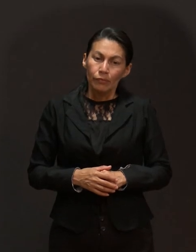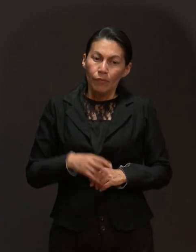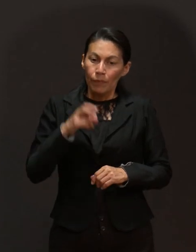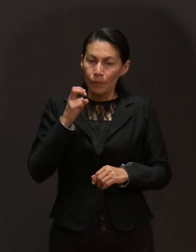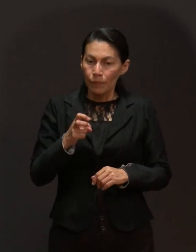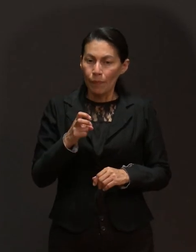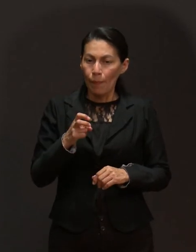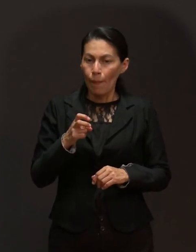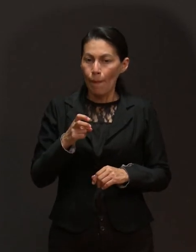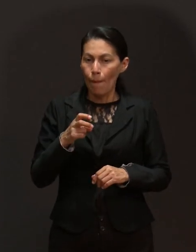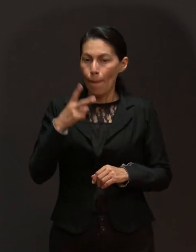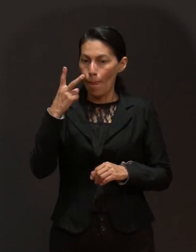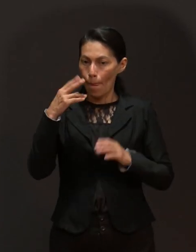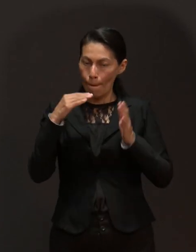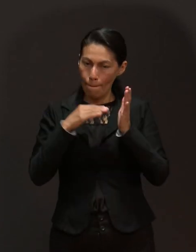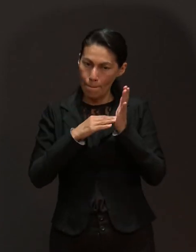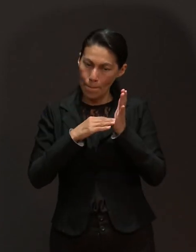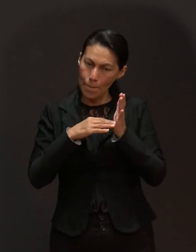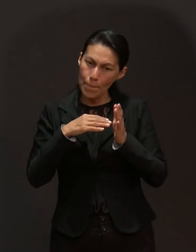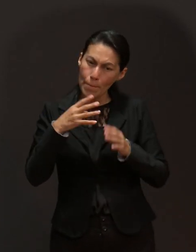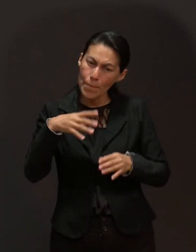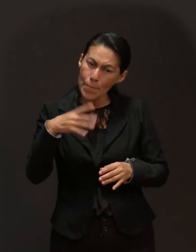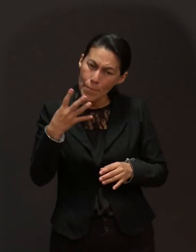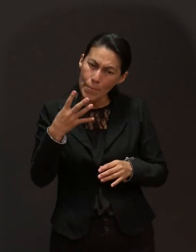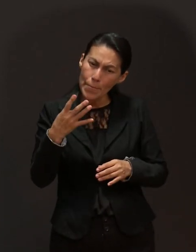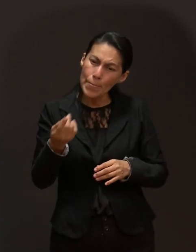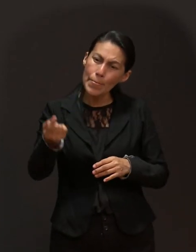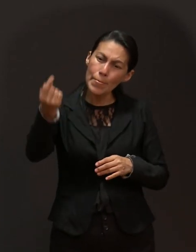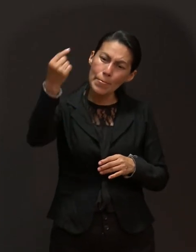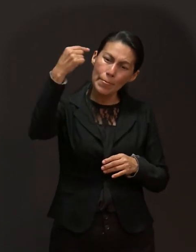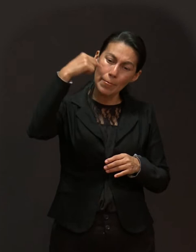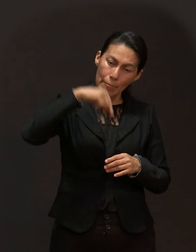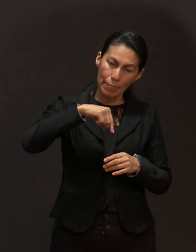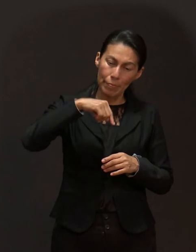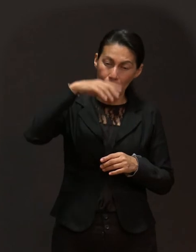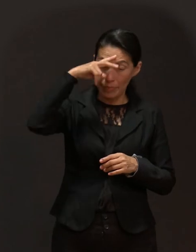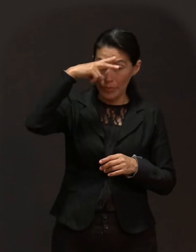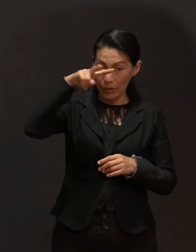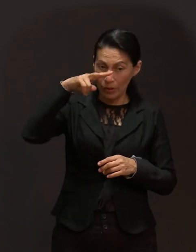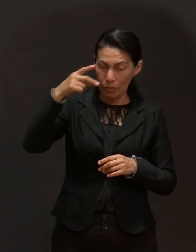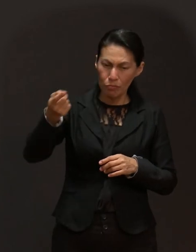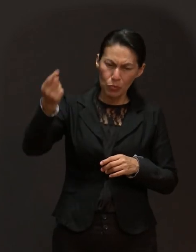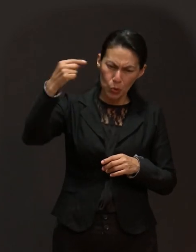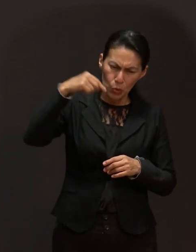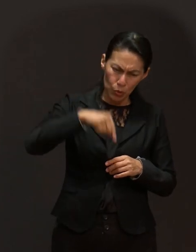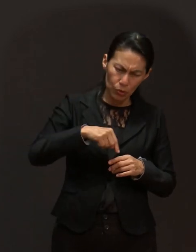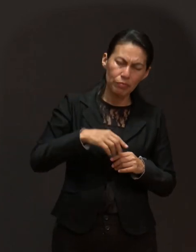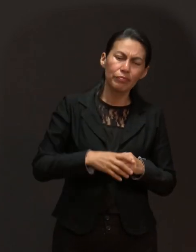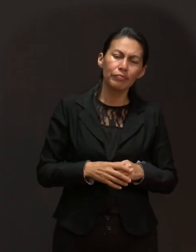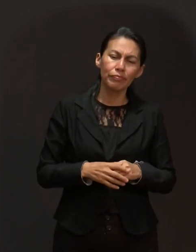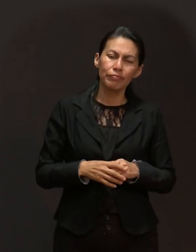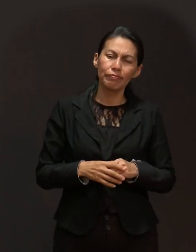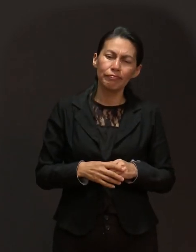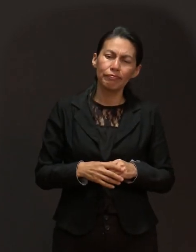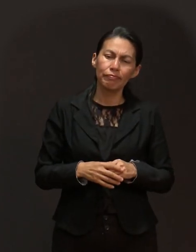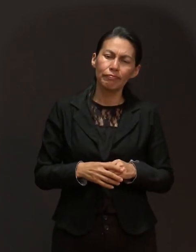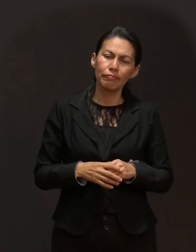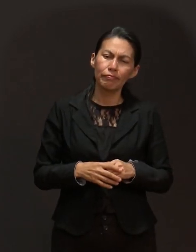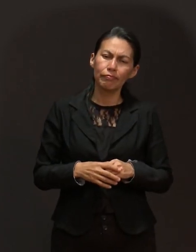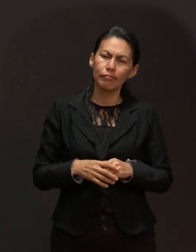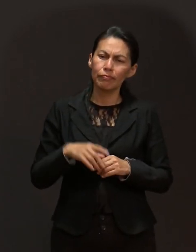entonces migramos pastor en 2019 a México la red médica del Perú siempre me dio un apoyo